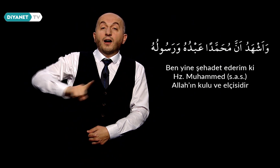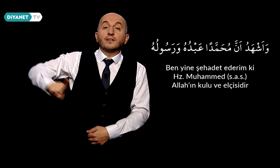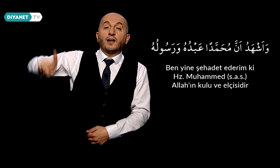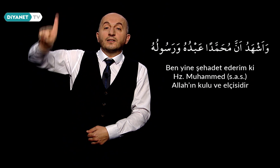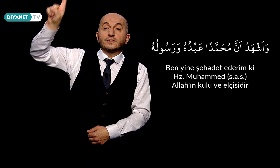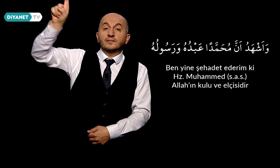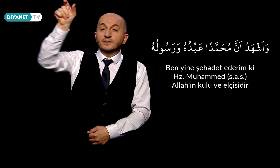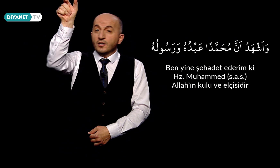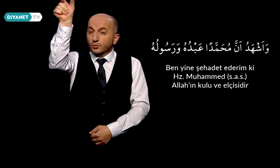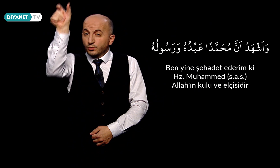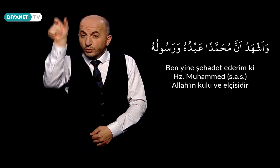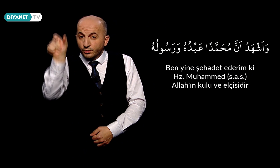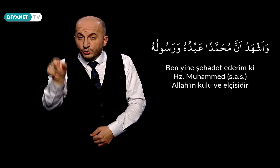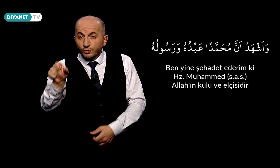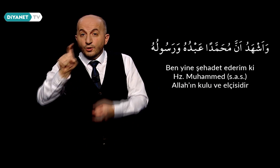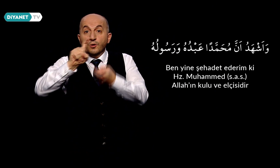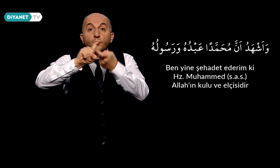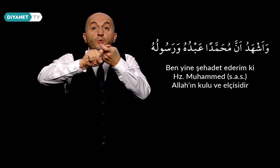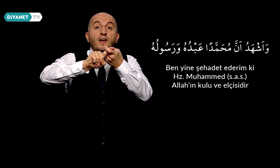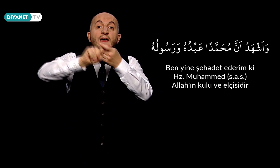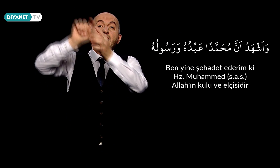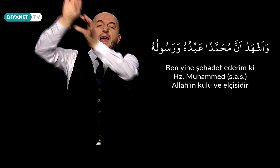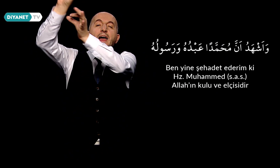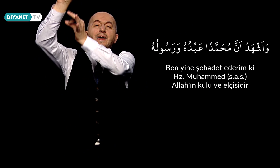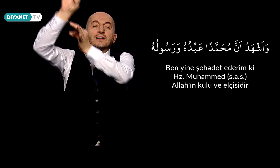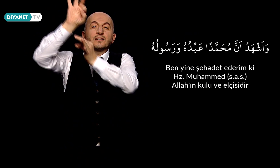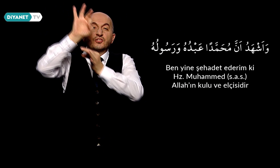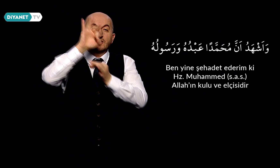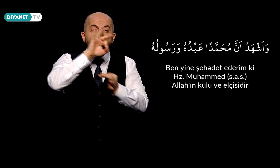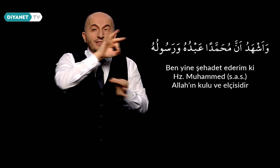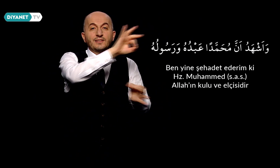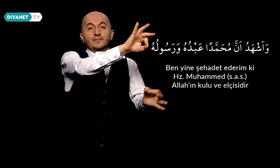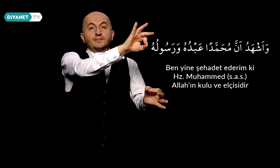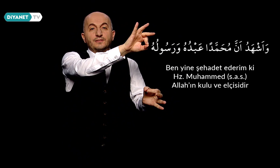Allah'ın kulu ve elçisidir.